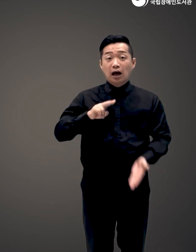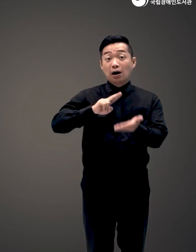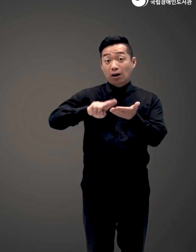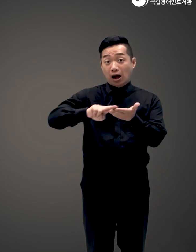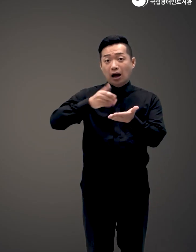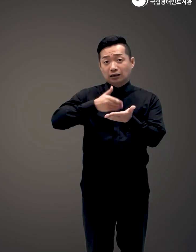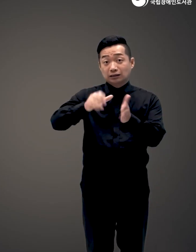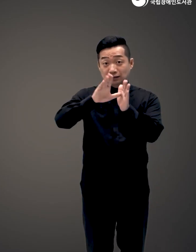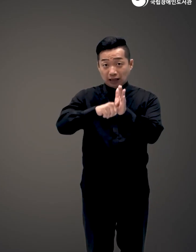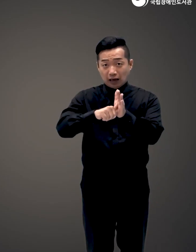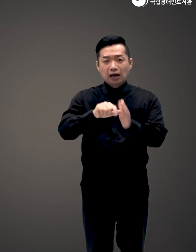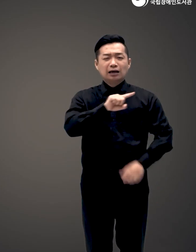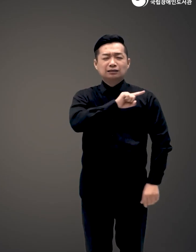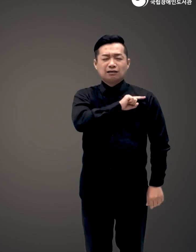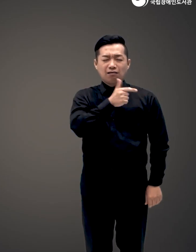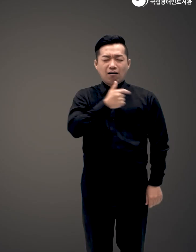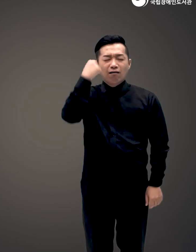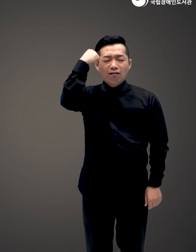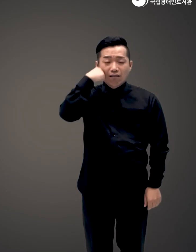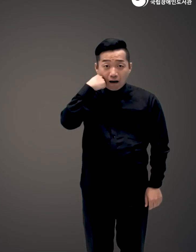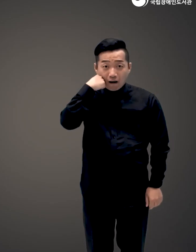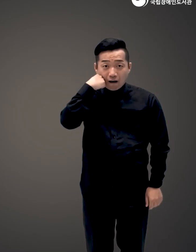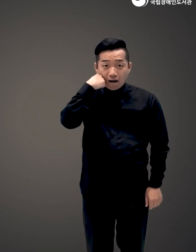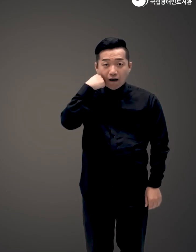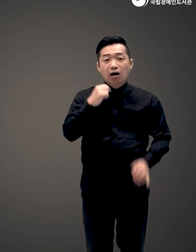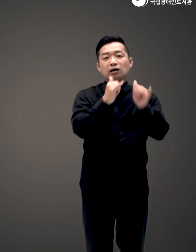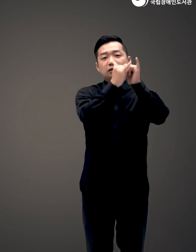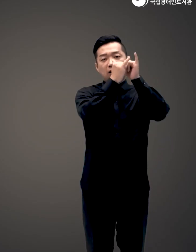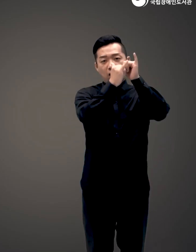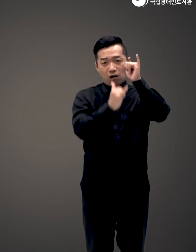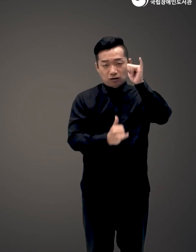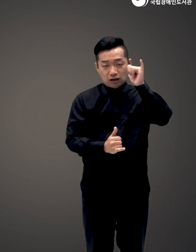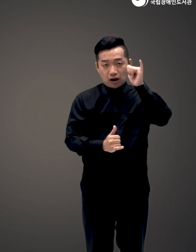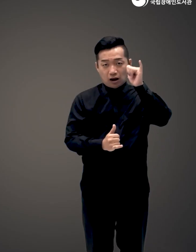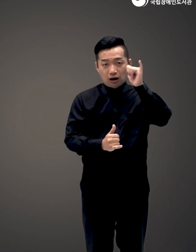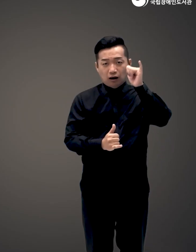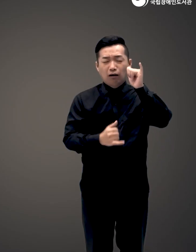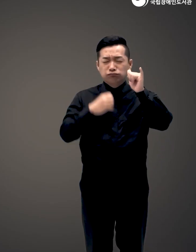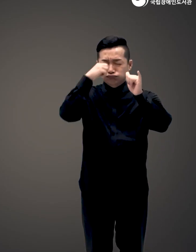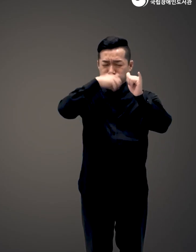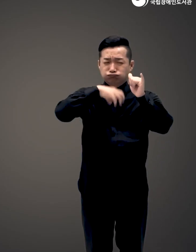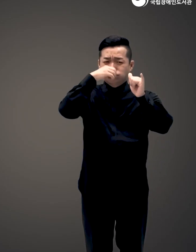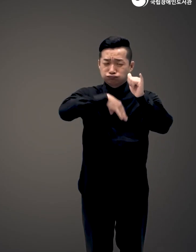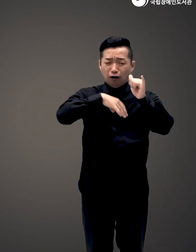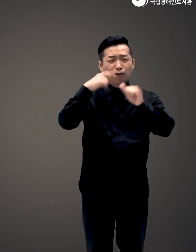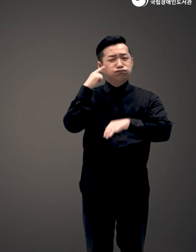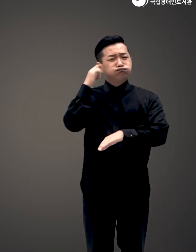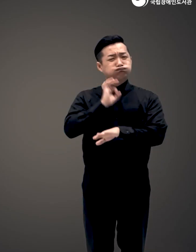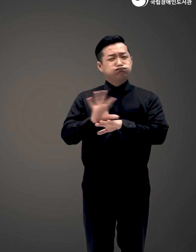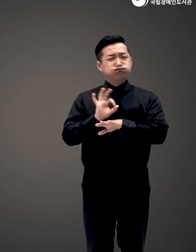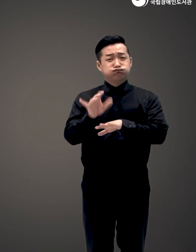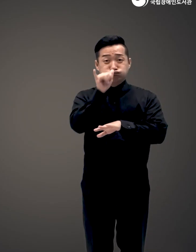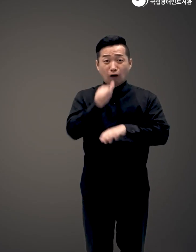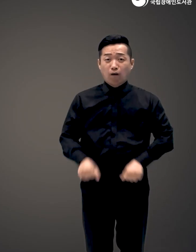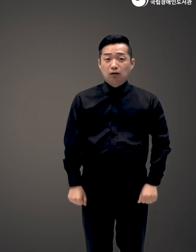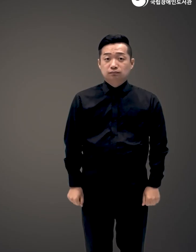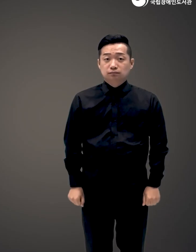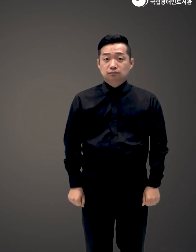만화를 그리면서 제가 가장 크게 느꼈던 거는 역사라는 걸 되게 피상적으로 생각했는데